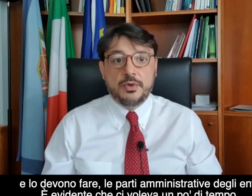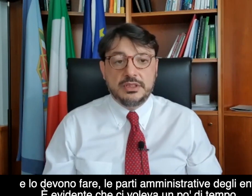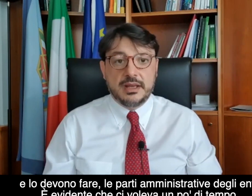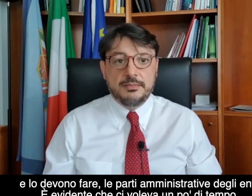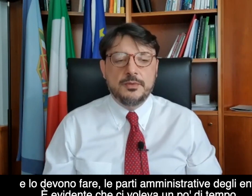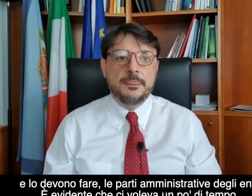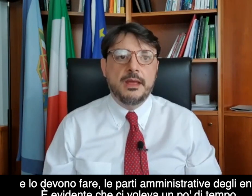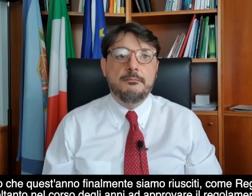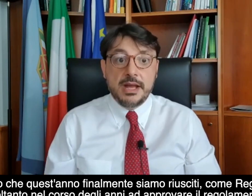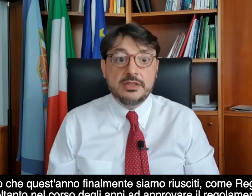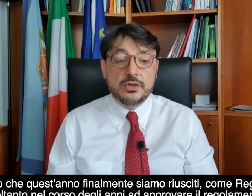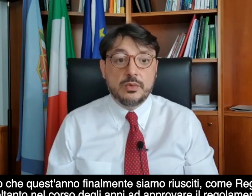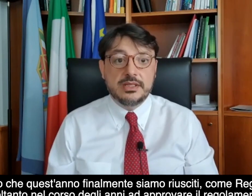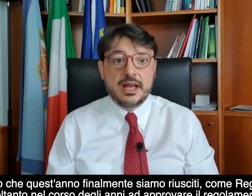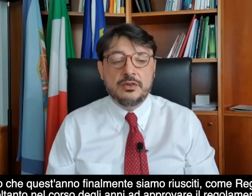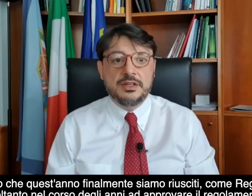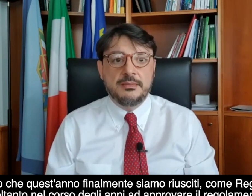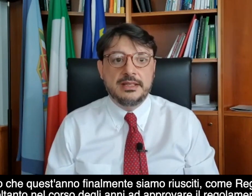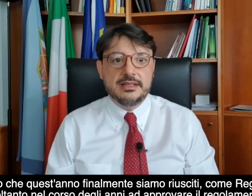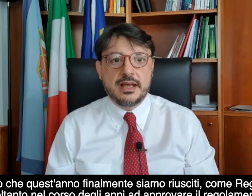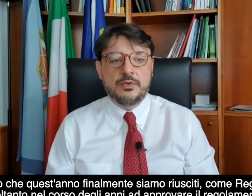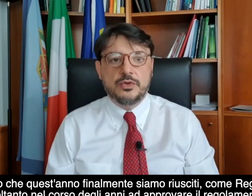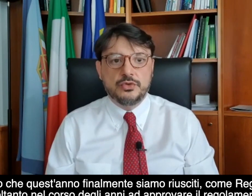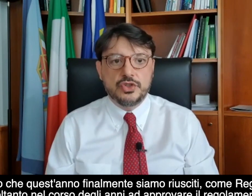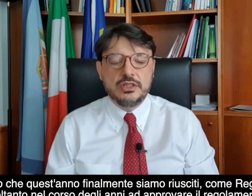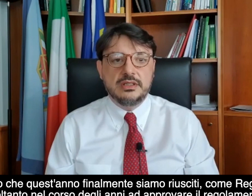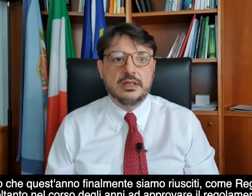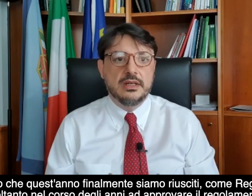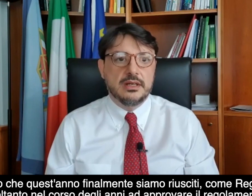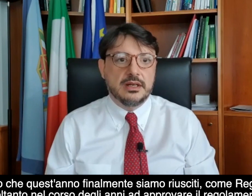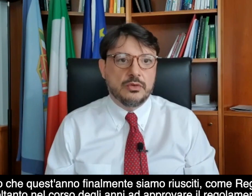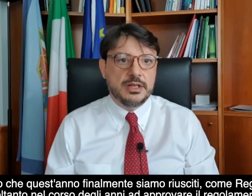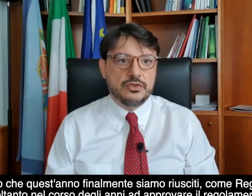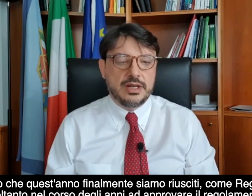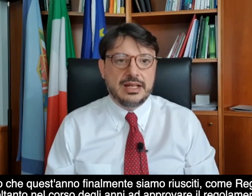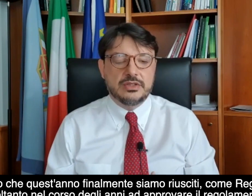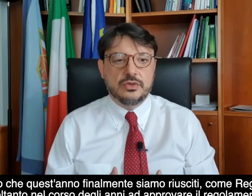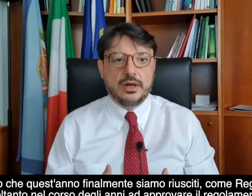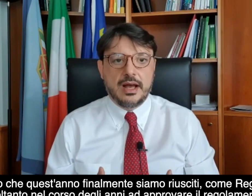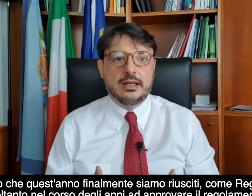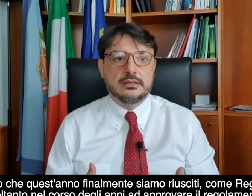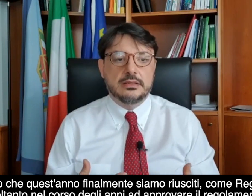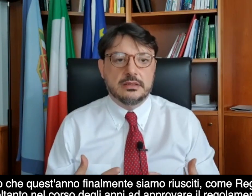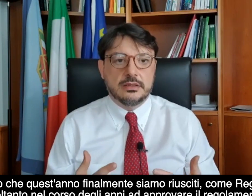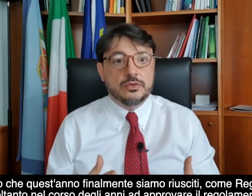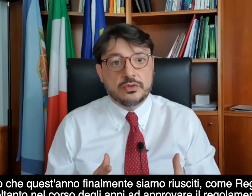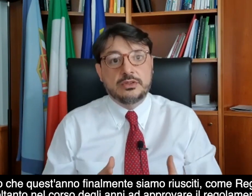tempo penso che quest'anno finalmente siamo riusciti come regione lazio ha non soltanto nel